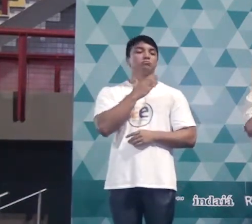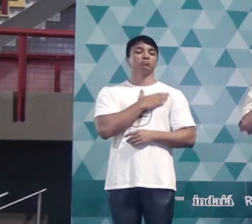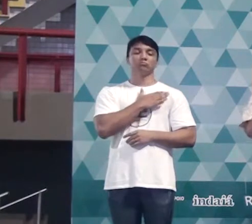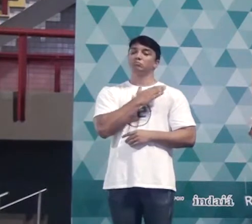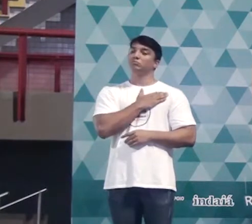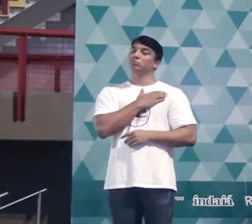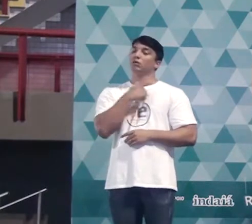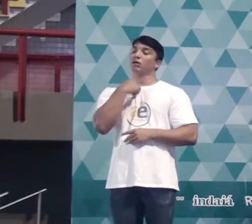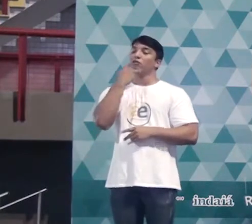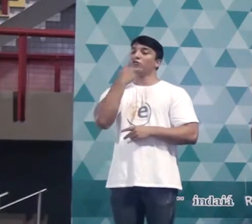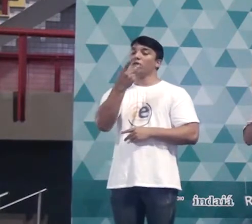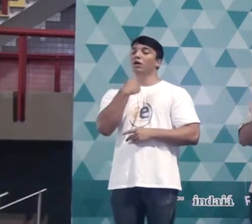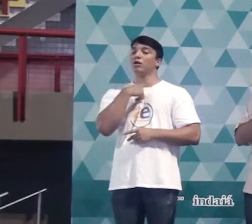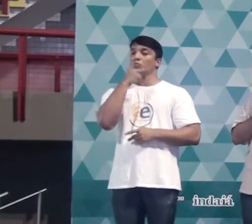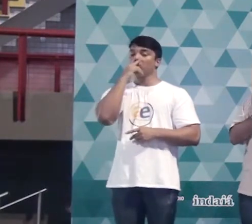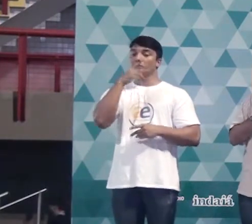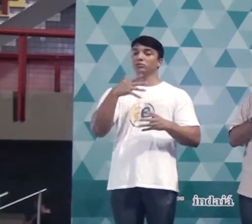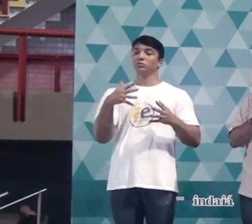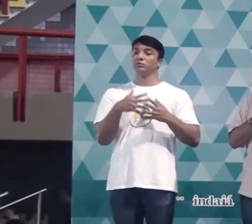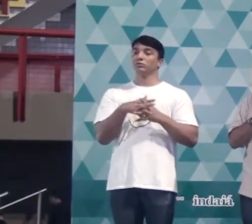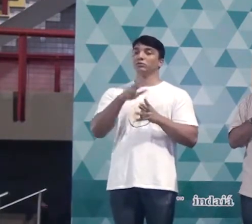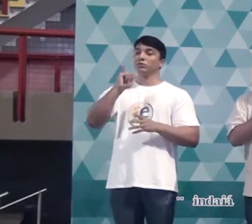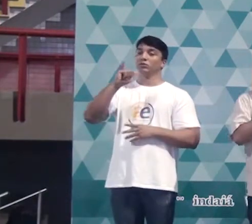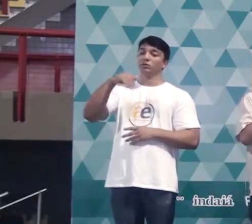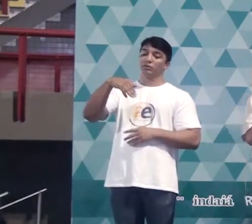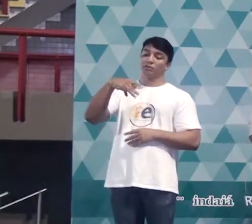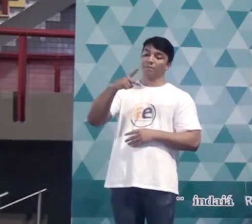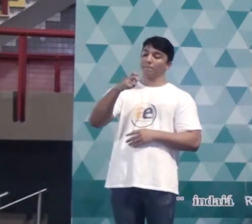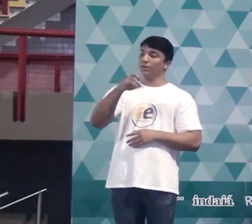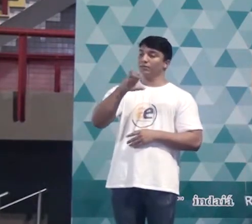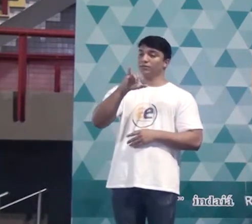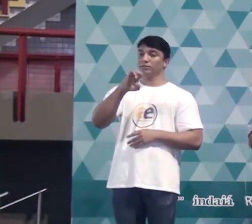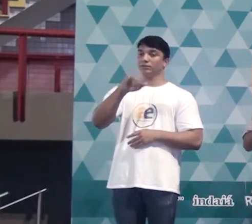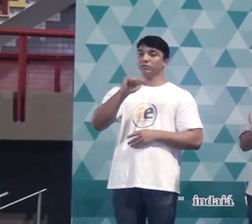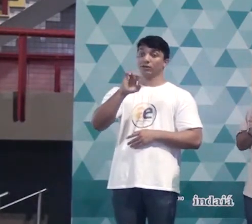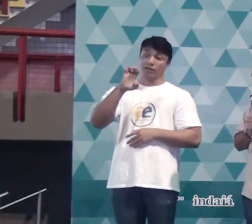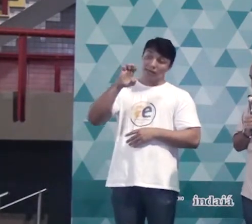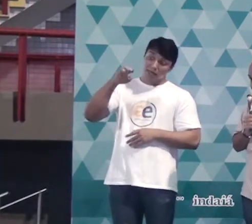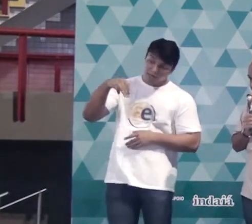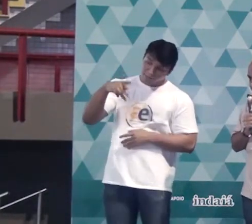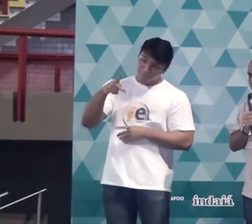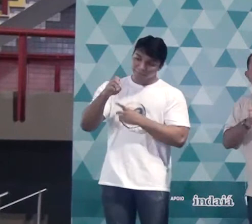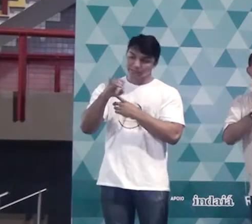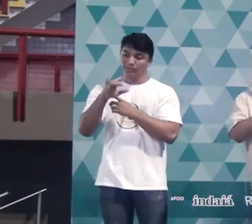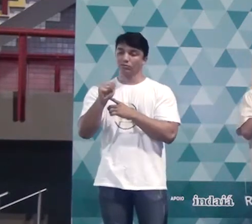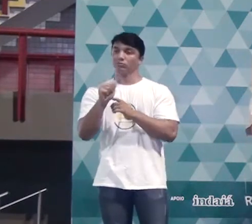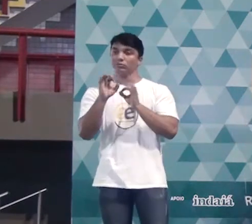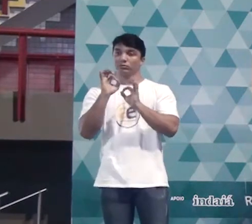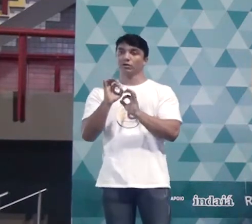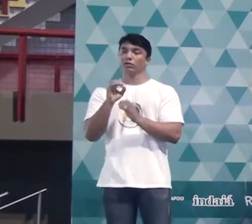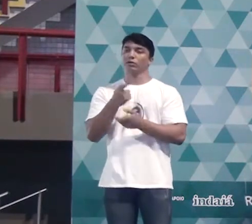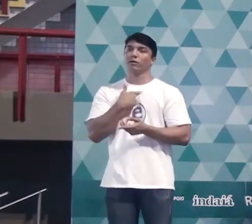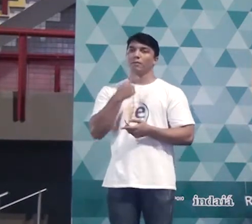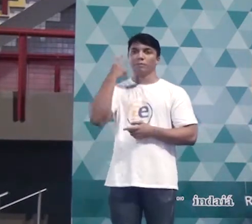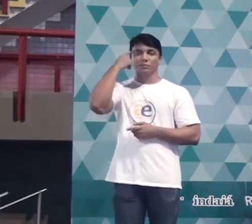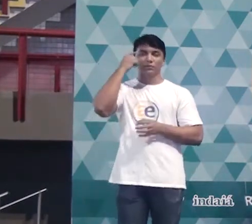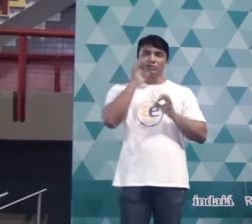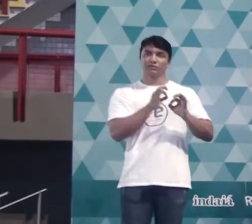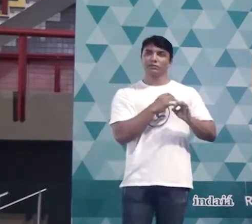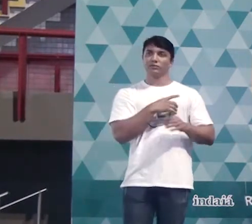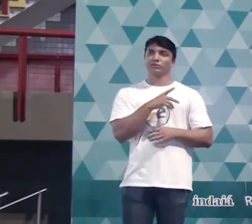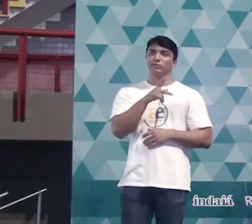E falar desse jeito para mim nunca foi empecilho. Não é empecilho, é empecilho. Ah, tá pensando que falar correto